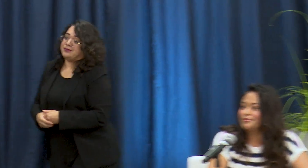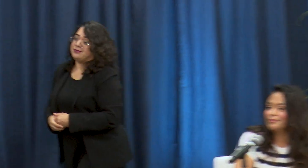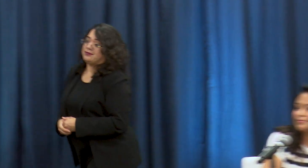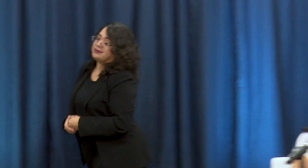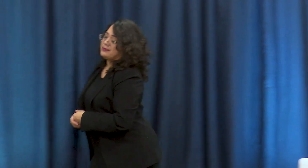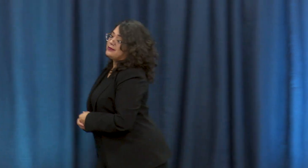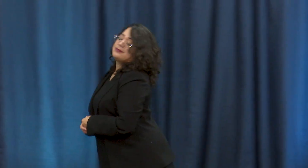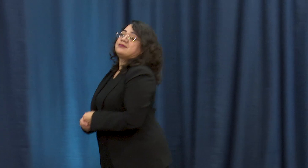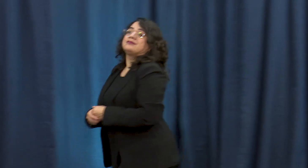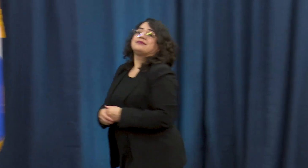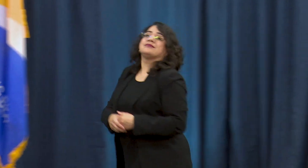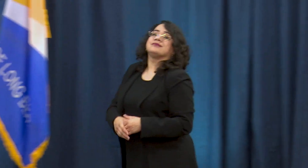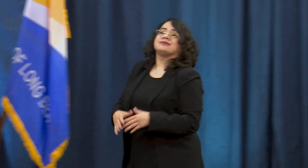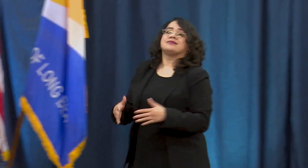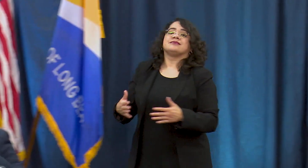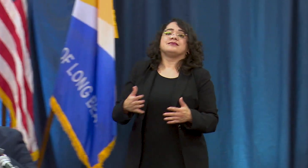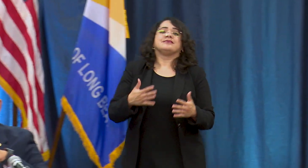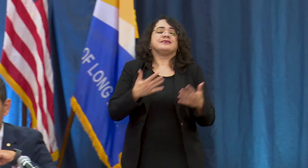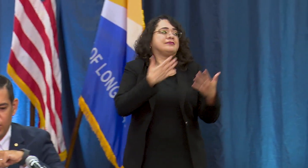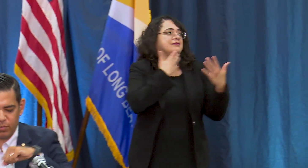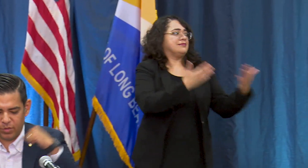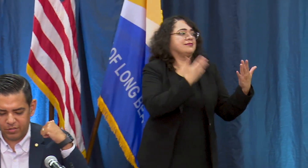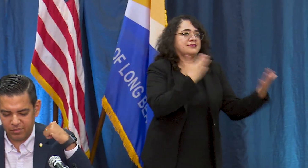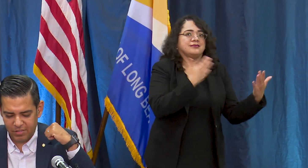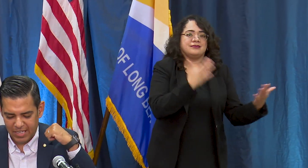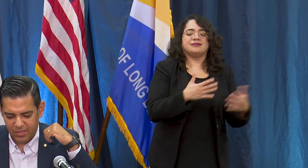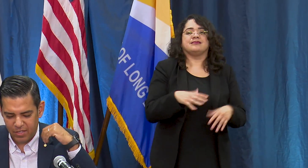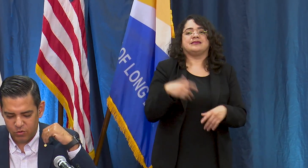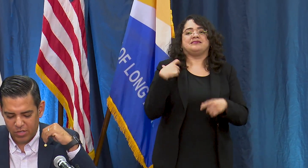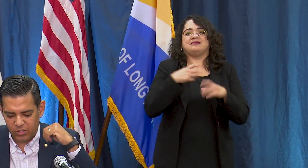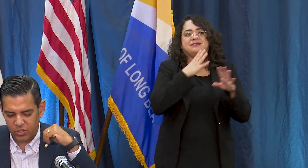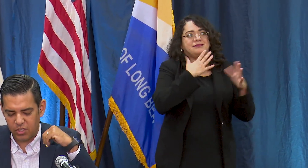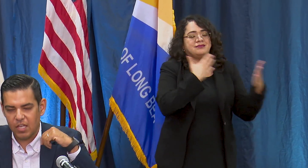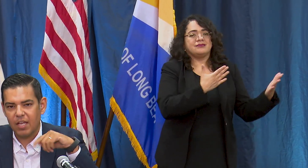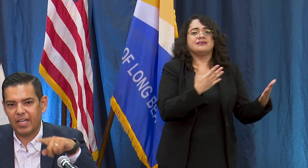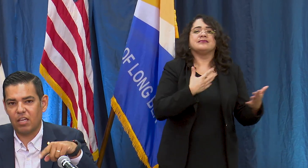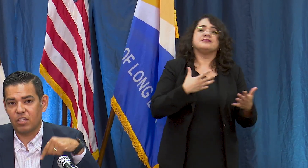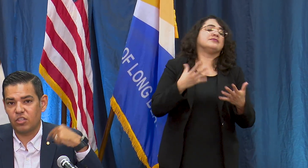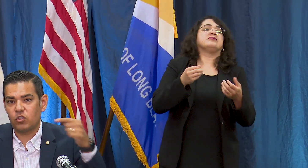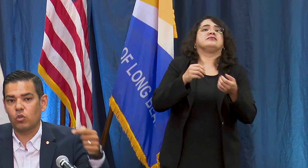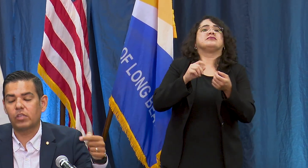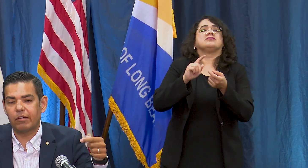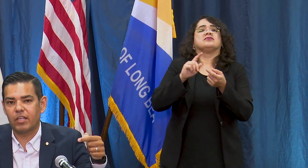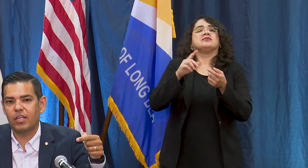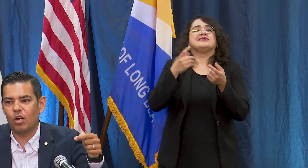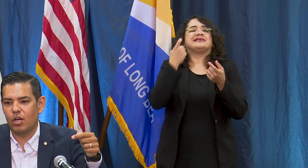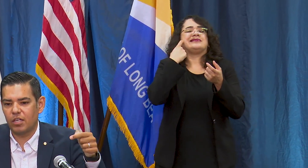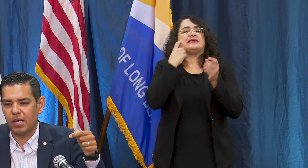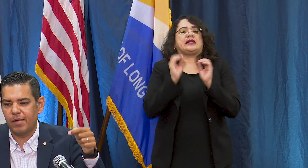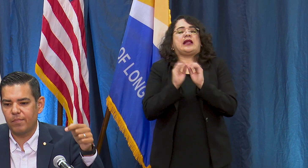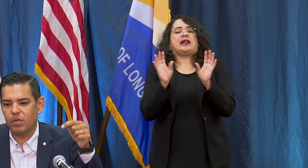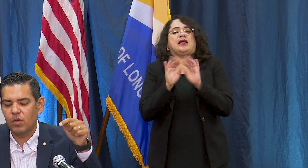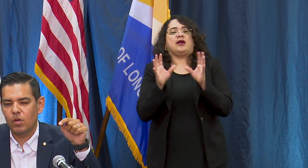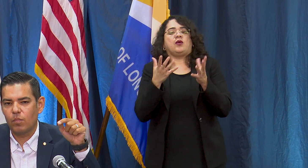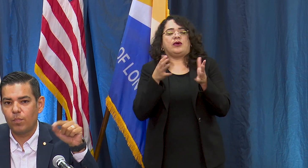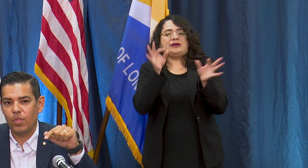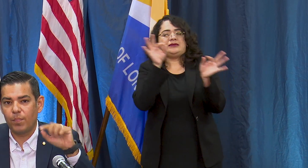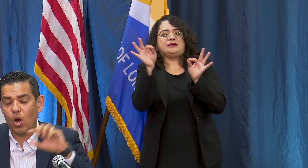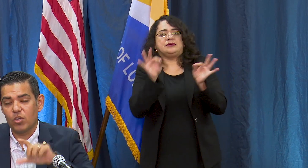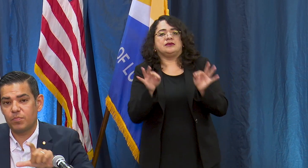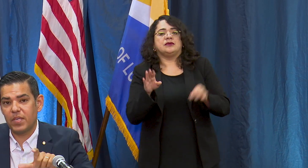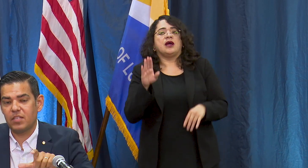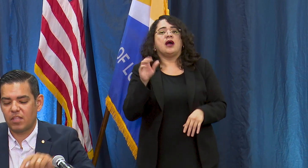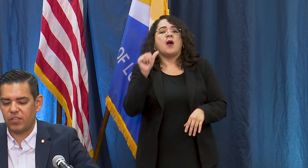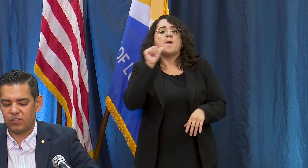just finally, I do want to clarify, as we were getting the translation, I got additional clarity on